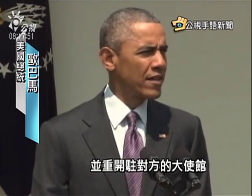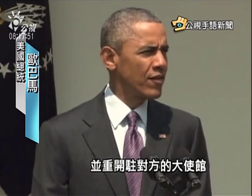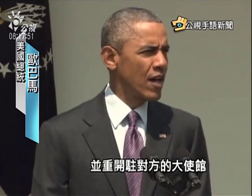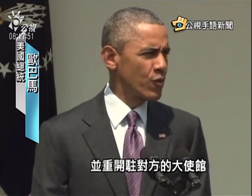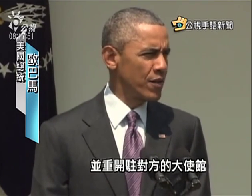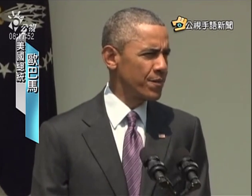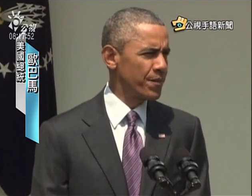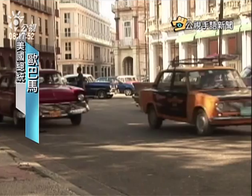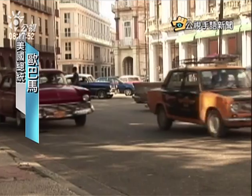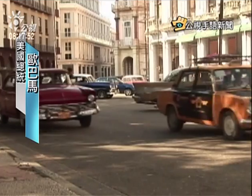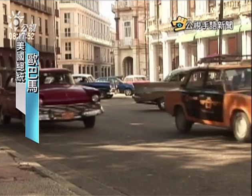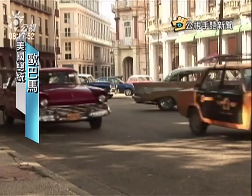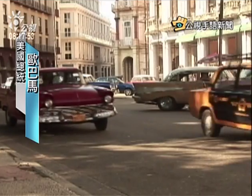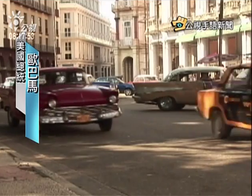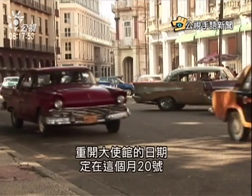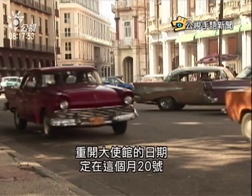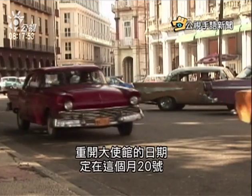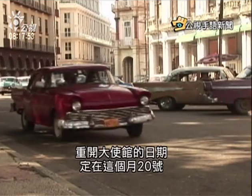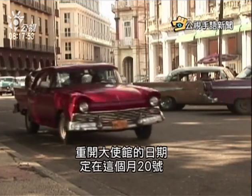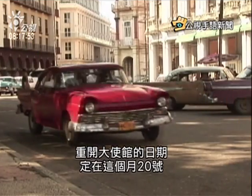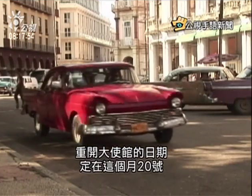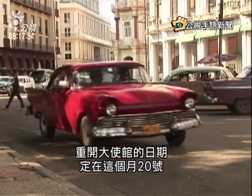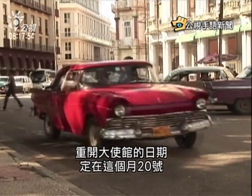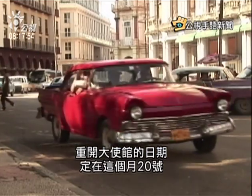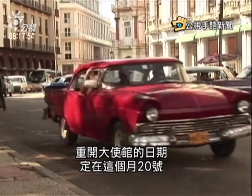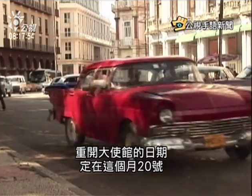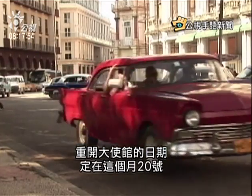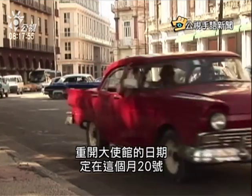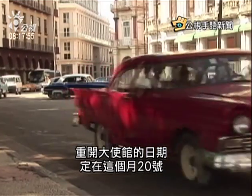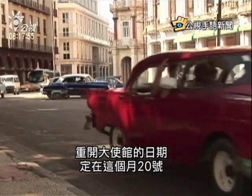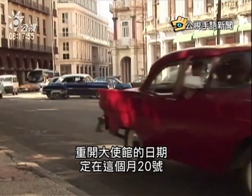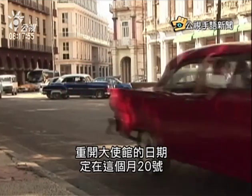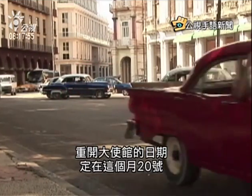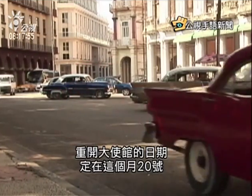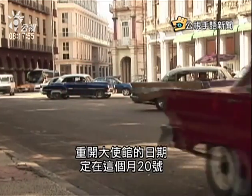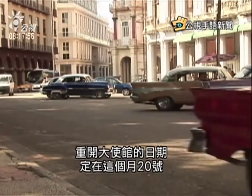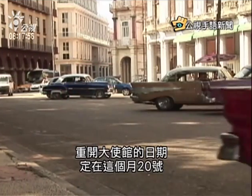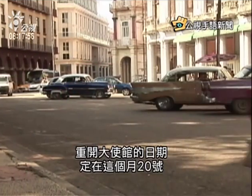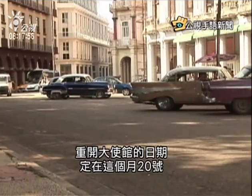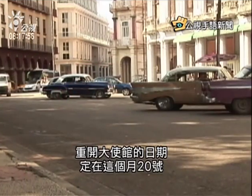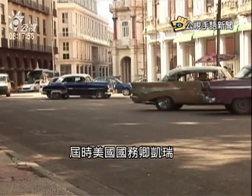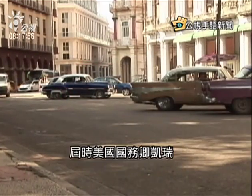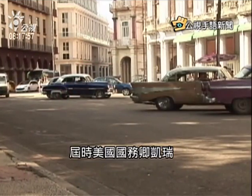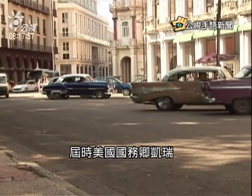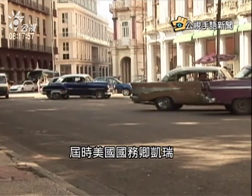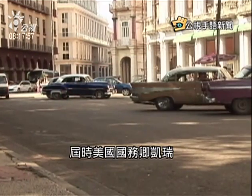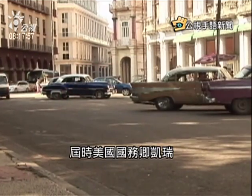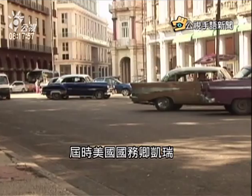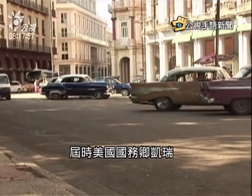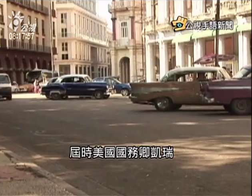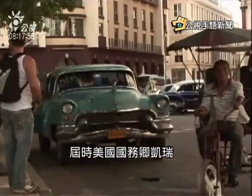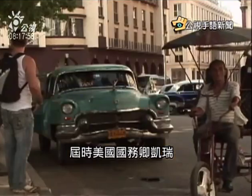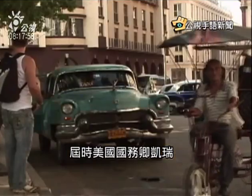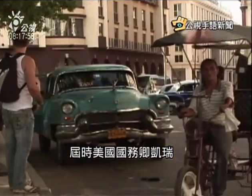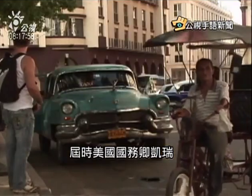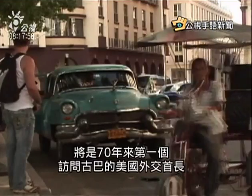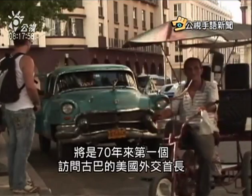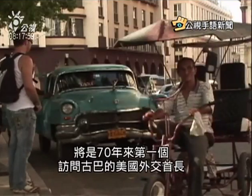respective countries. 重开大使馆的日期定在这个月20号，届时美国国务卿凯瑞将是